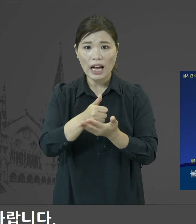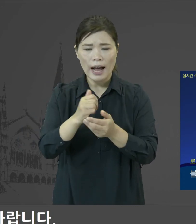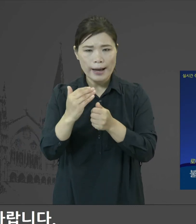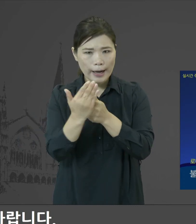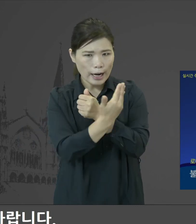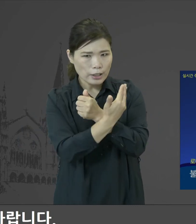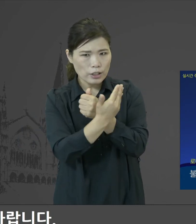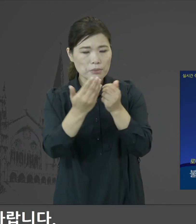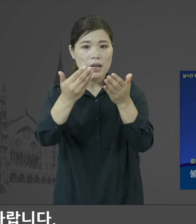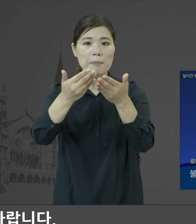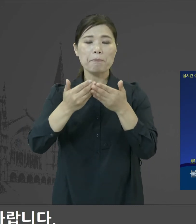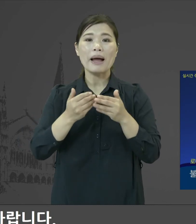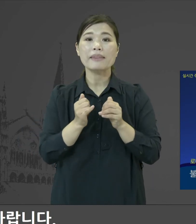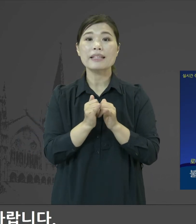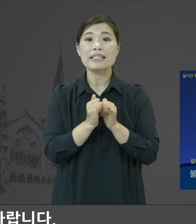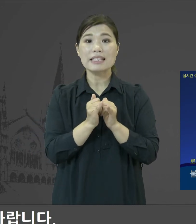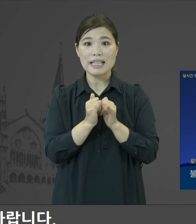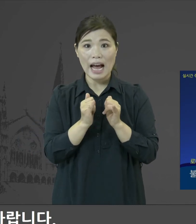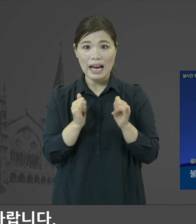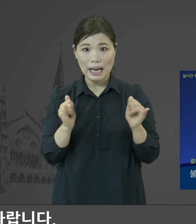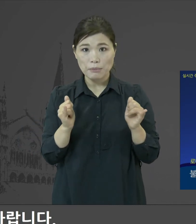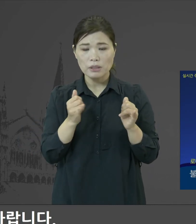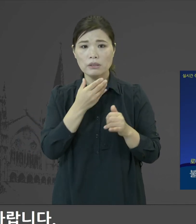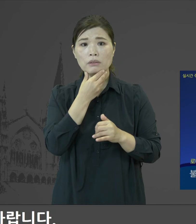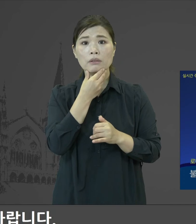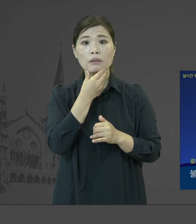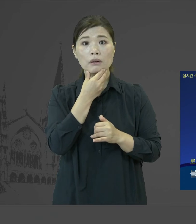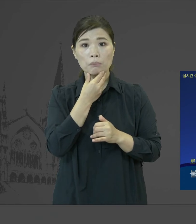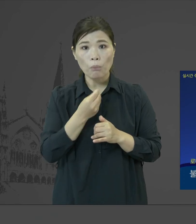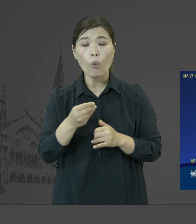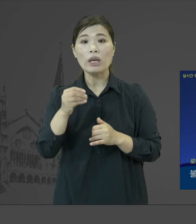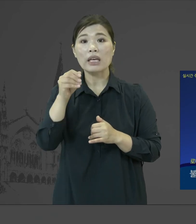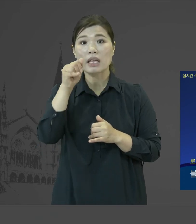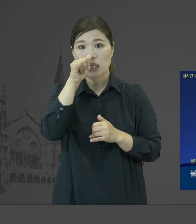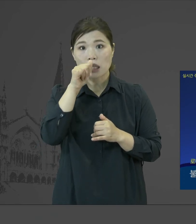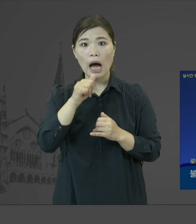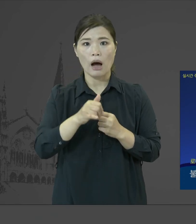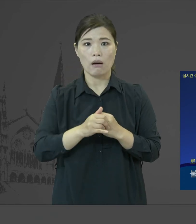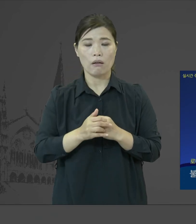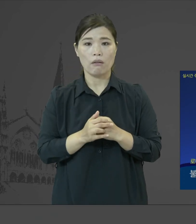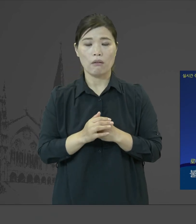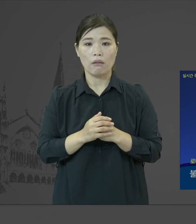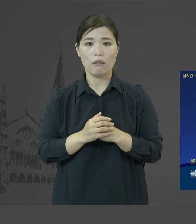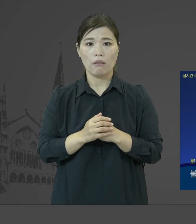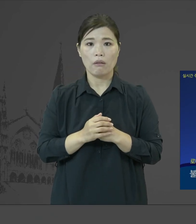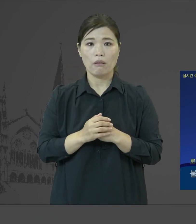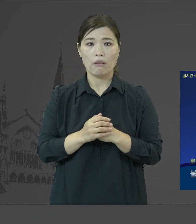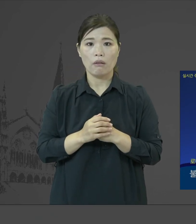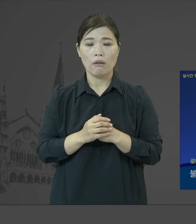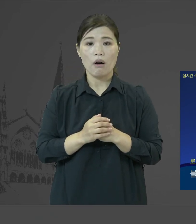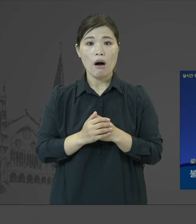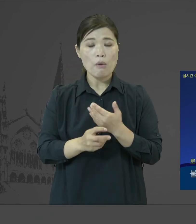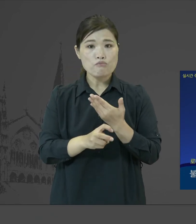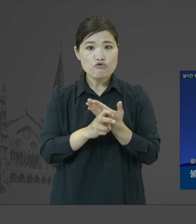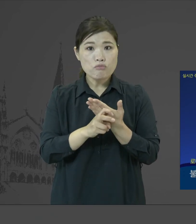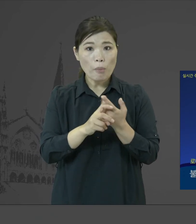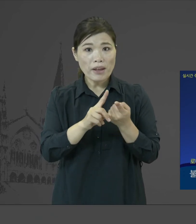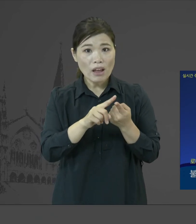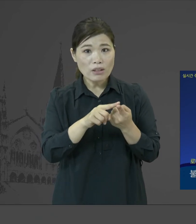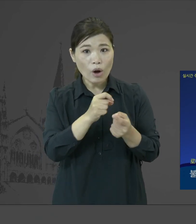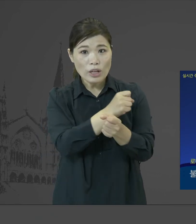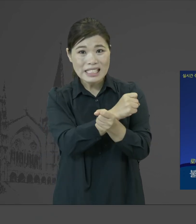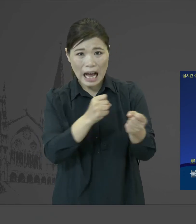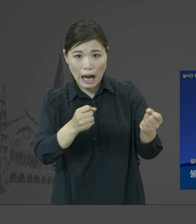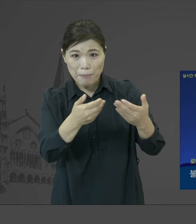가리워짐을 받는 사람들은 복이 있다. 할렐루야! 불법이 사함을 받고,